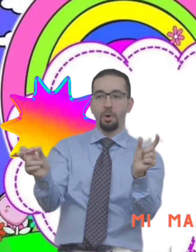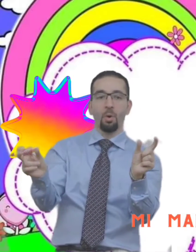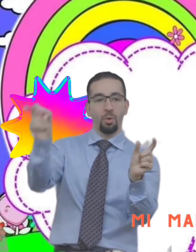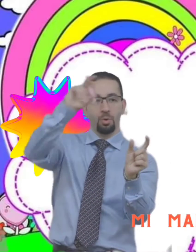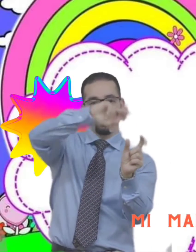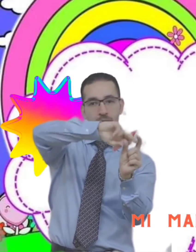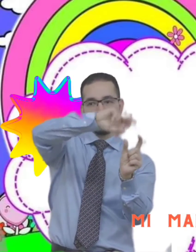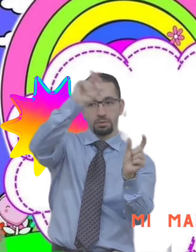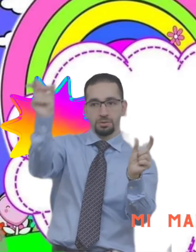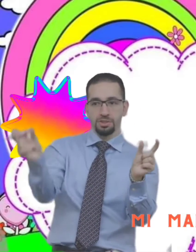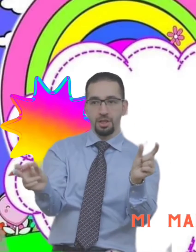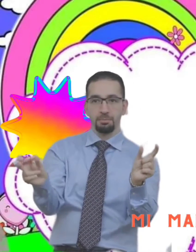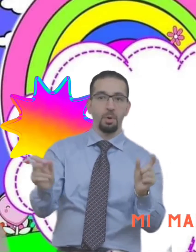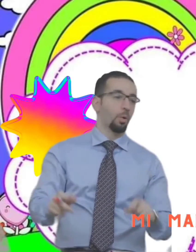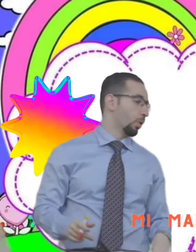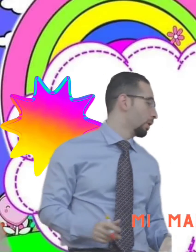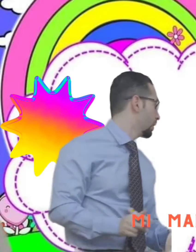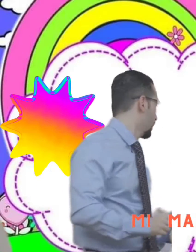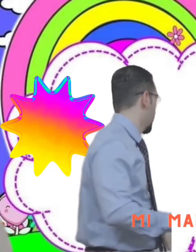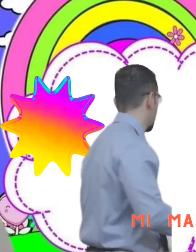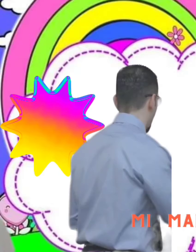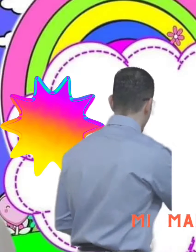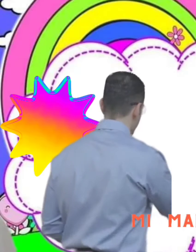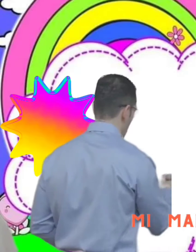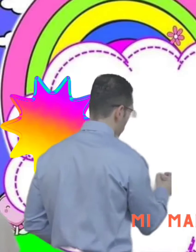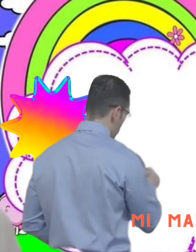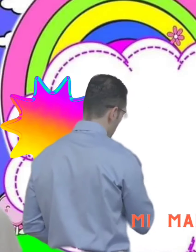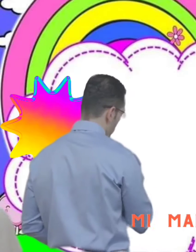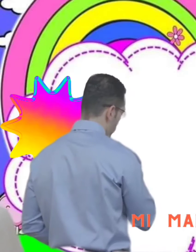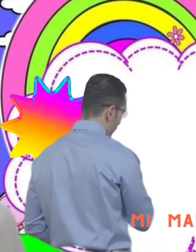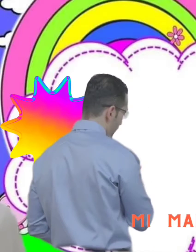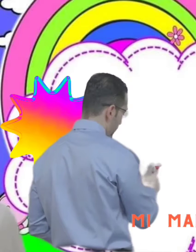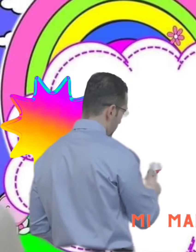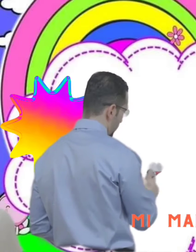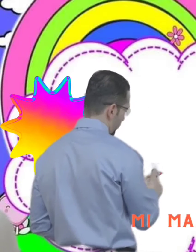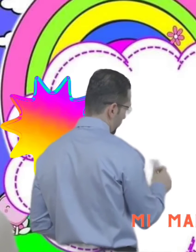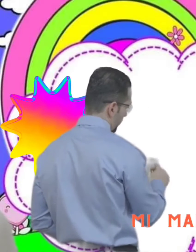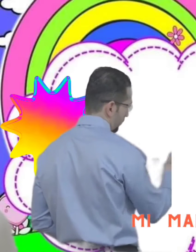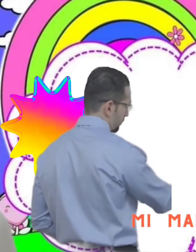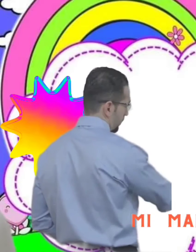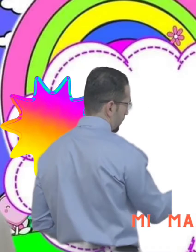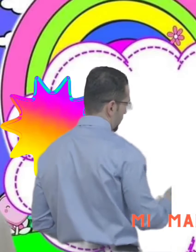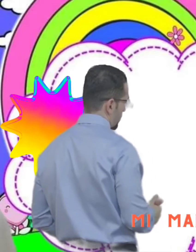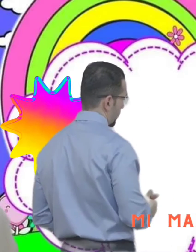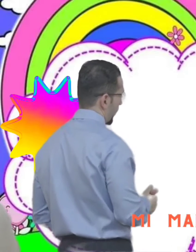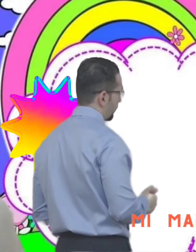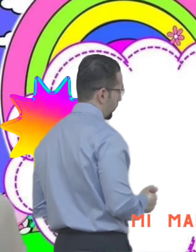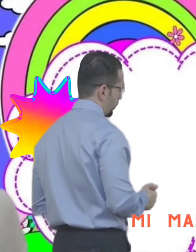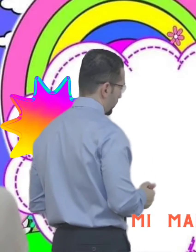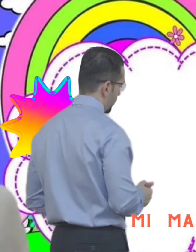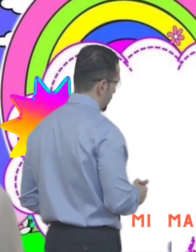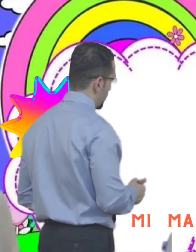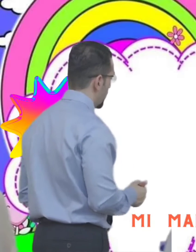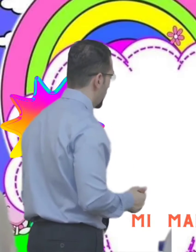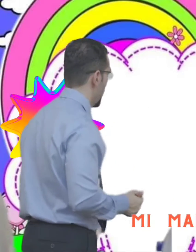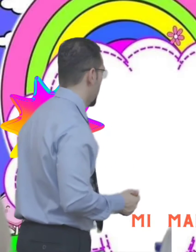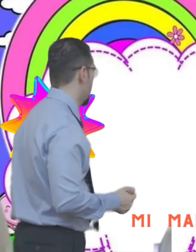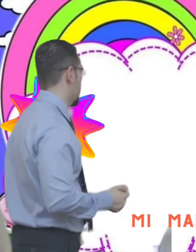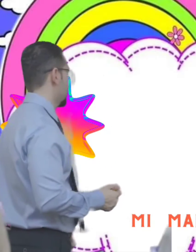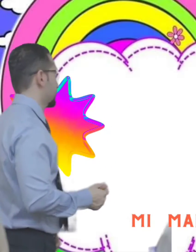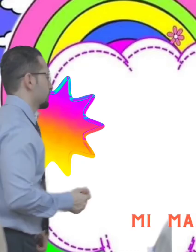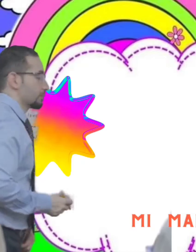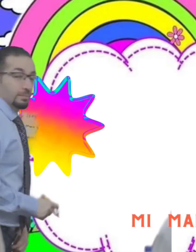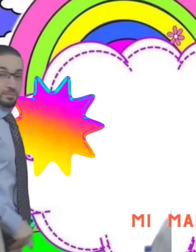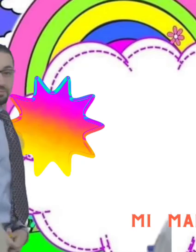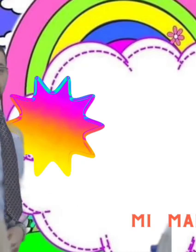de corazón. Hoy le vengo a que cantar, maestro bello, hoy es tu día,